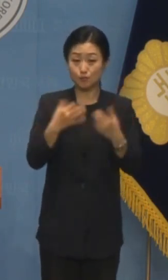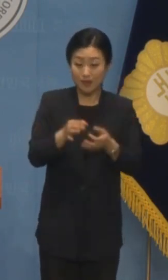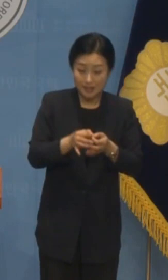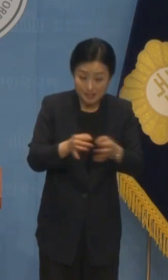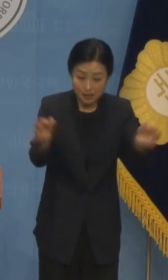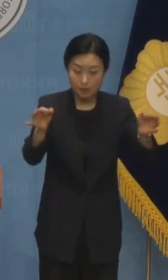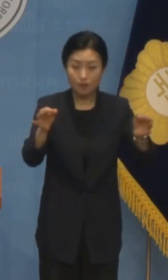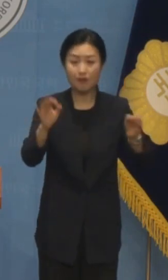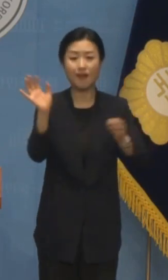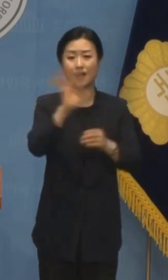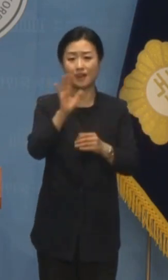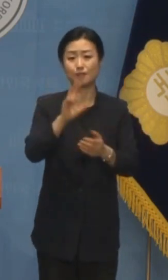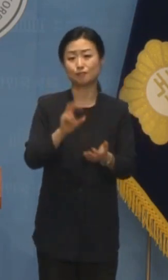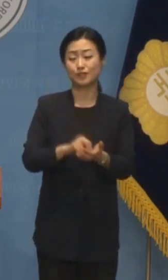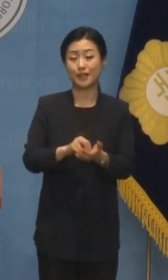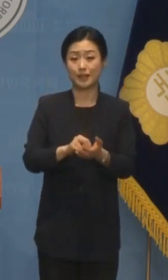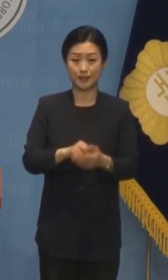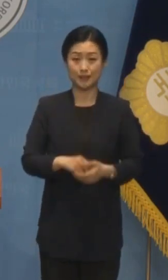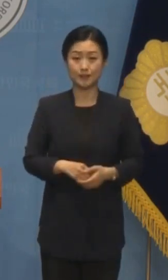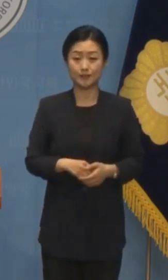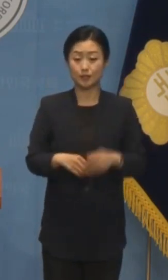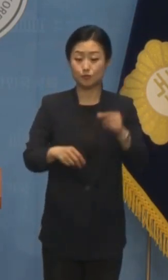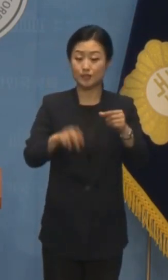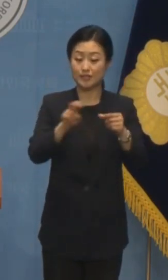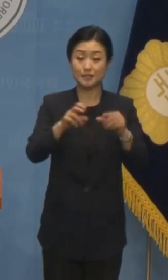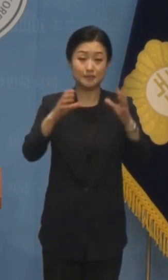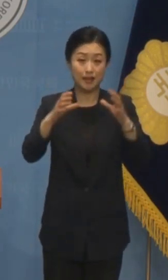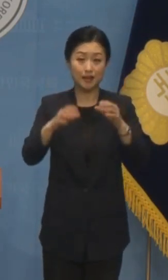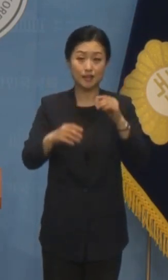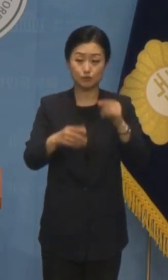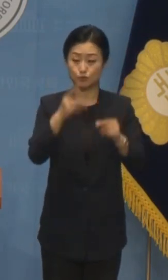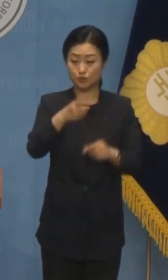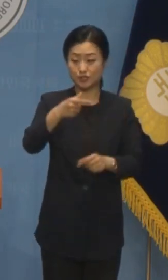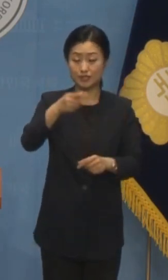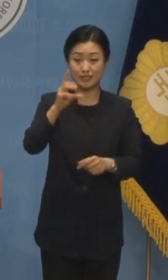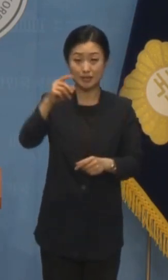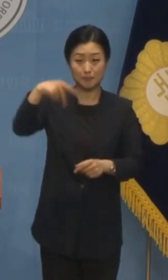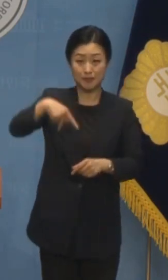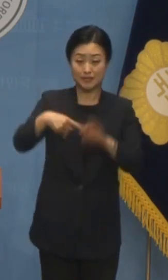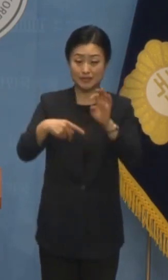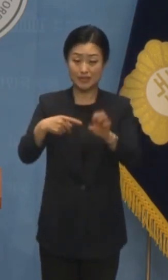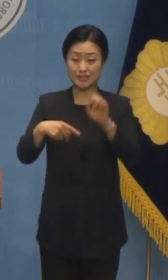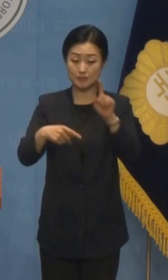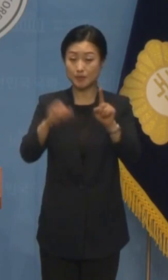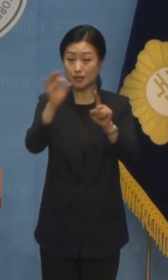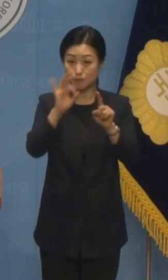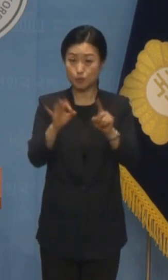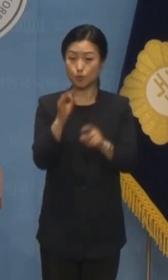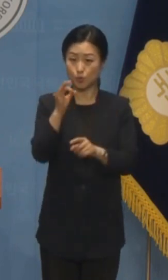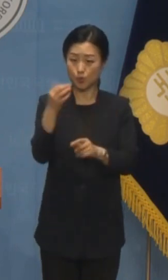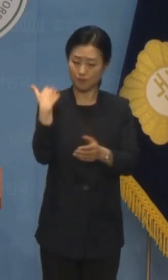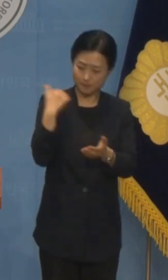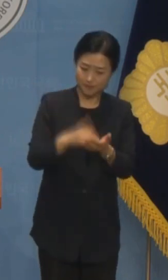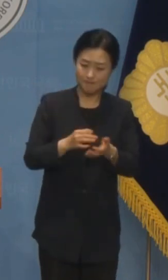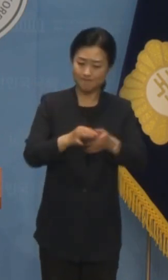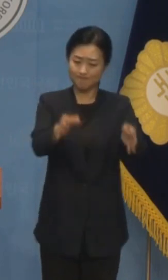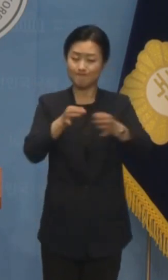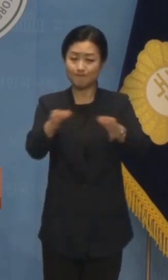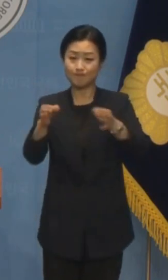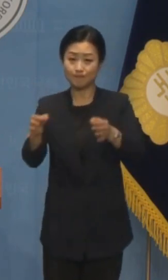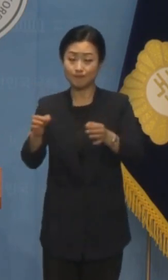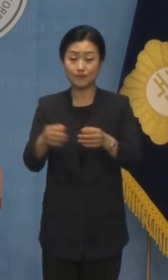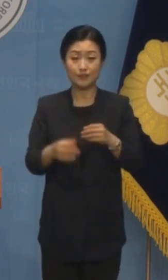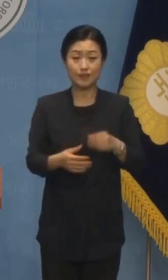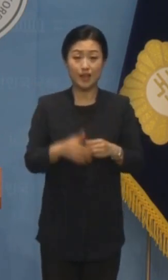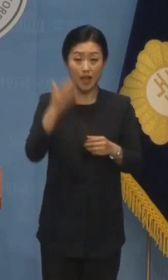너무 작기 때문입니다. G20 국가들은 GDP 대비 41.4%를 재정으로 사용합니다. 대한민국은